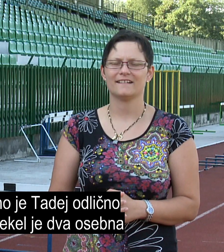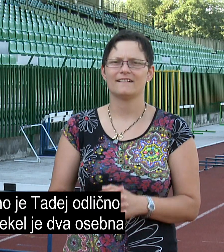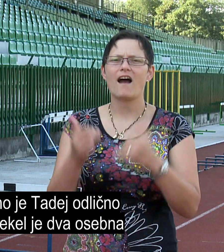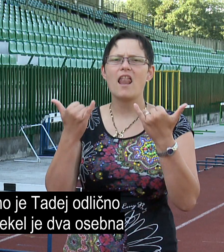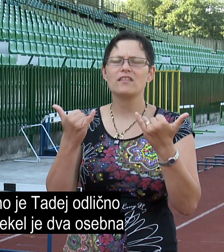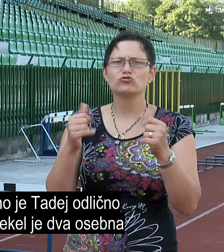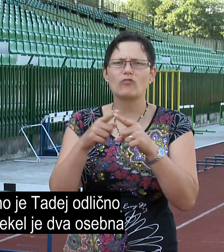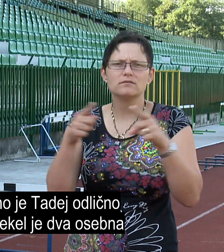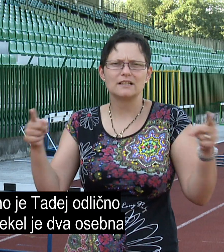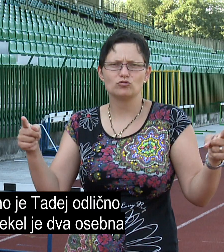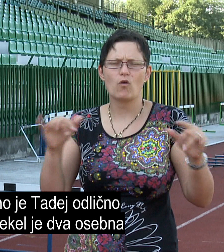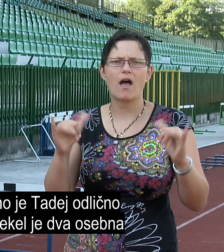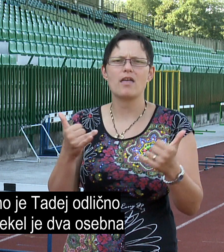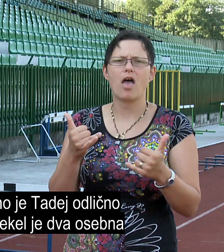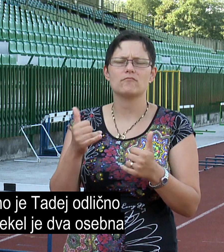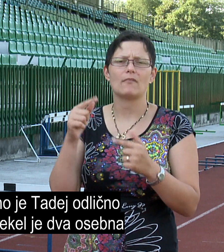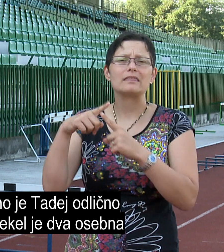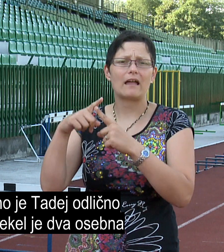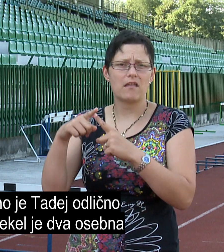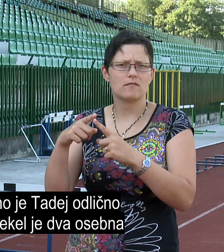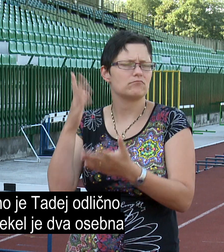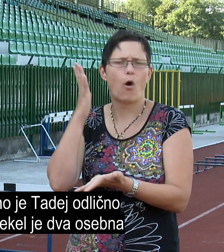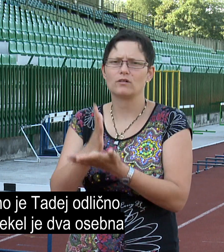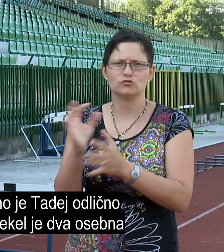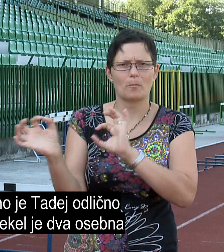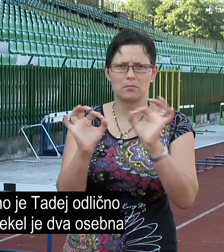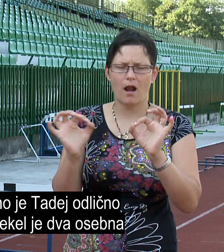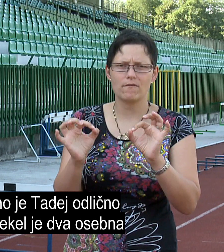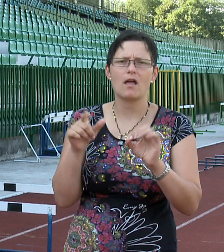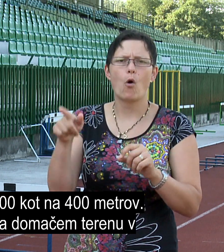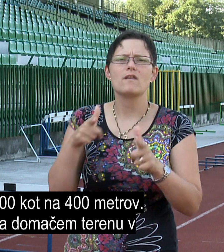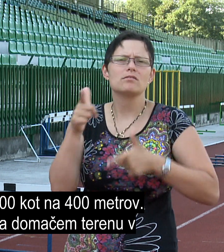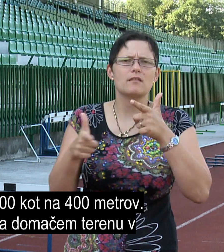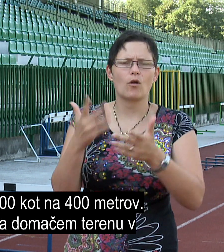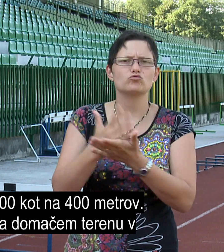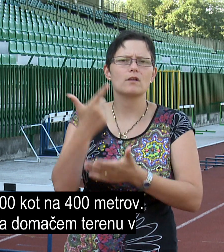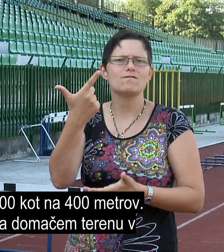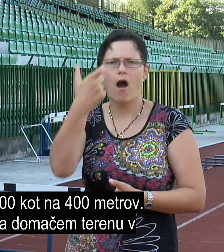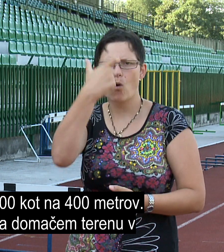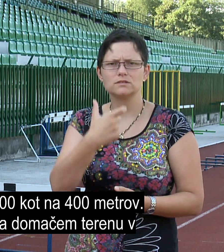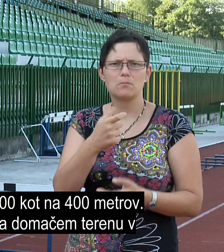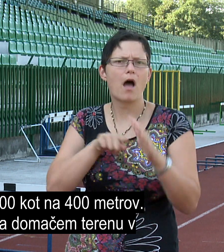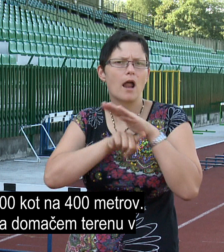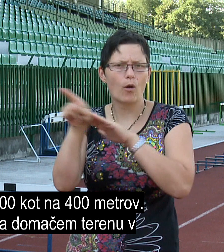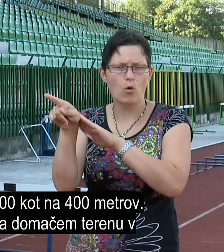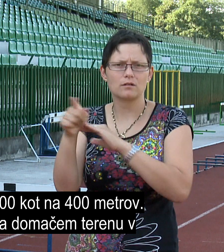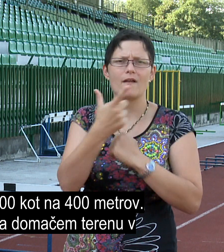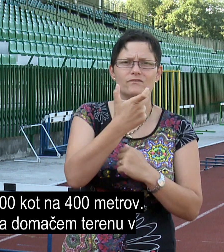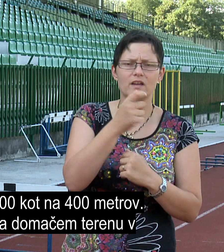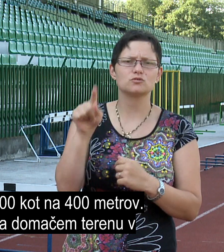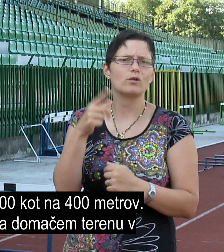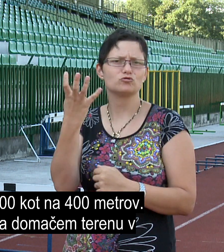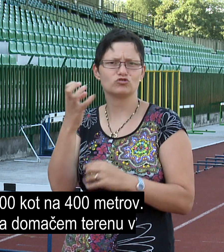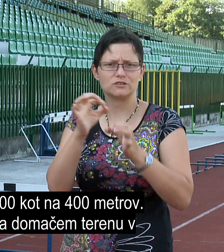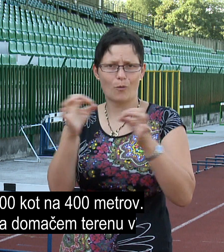Letošnjo sezono je Tadej odlično pripravljen. Odtekel je 2 osebna rekorda, tako na 200 kot na 400